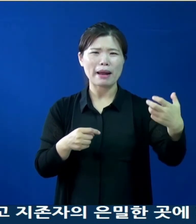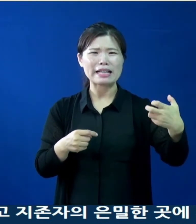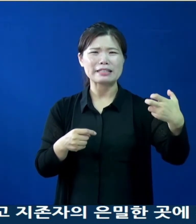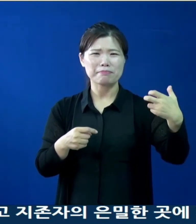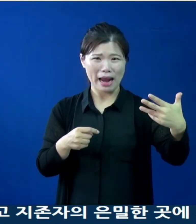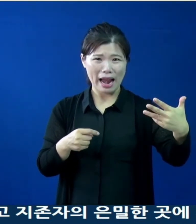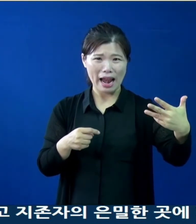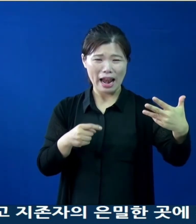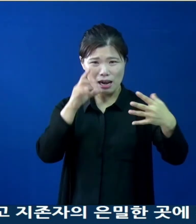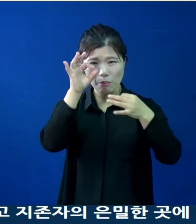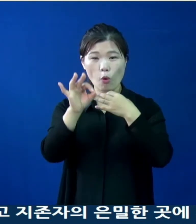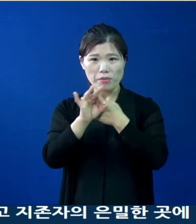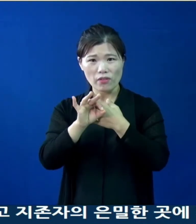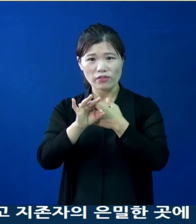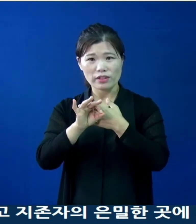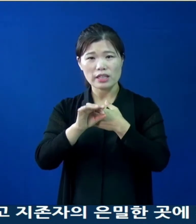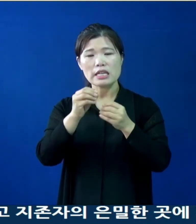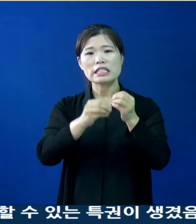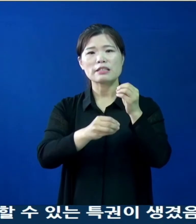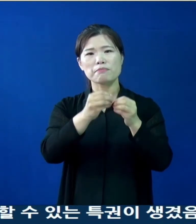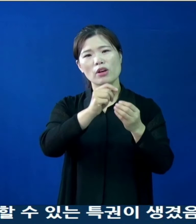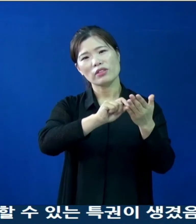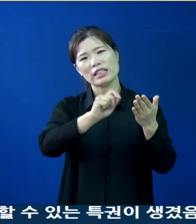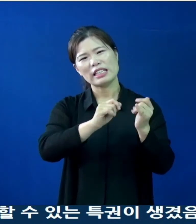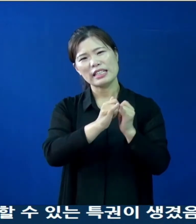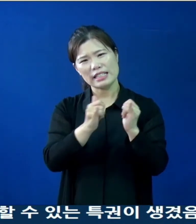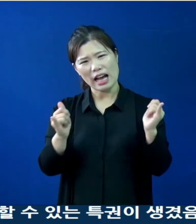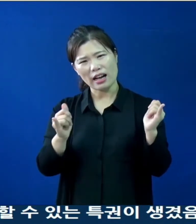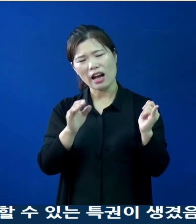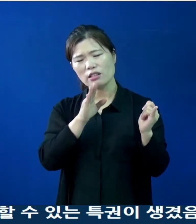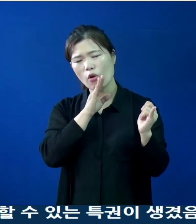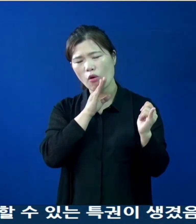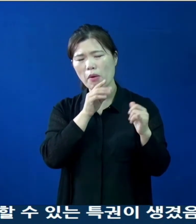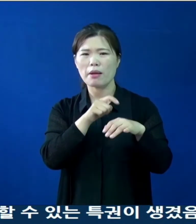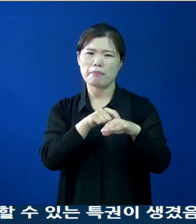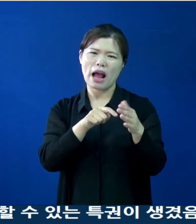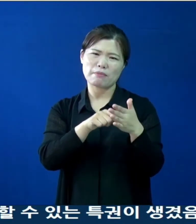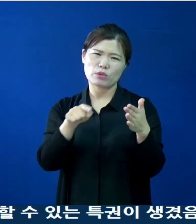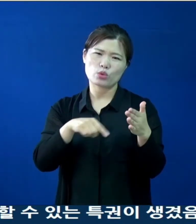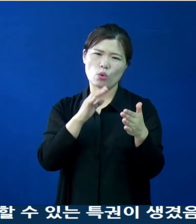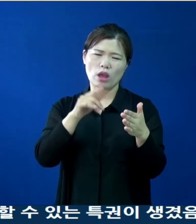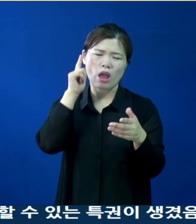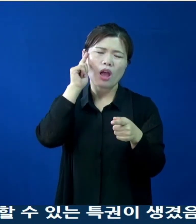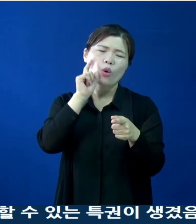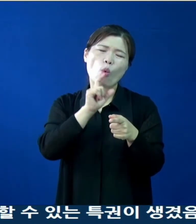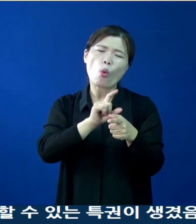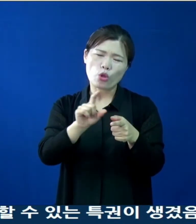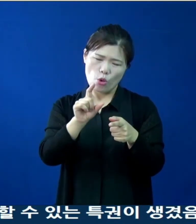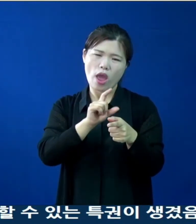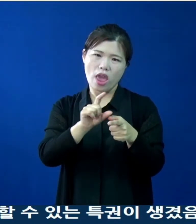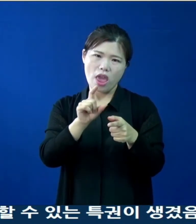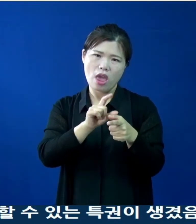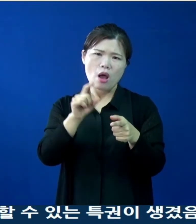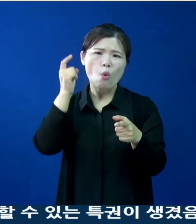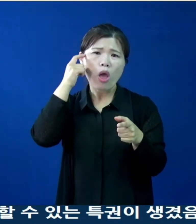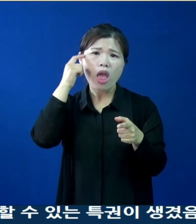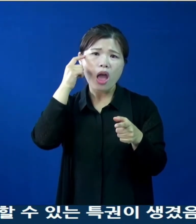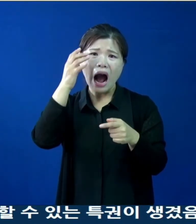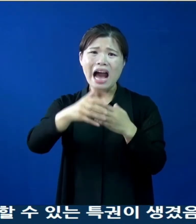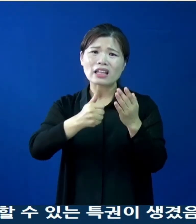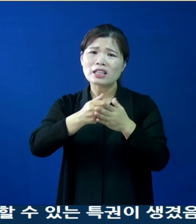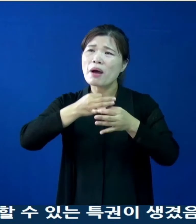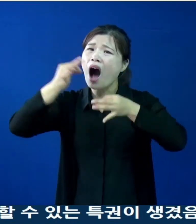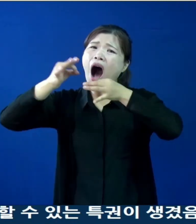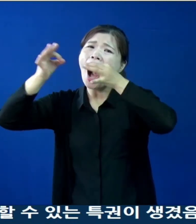보면요, 시편 기자가 굉장히 마음에 고뇌하고 있습니다. 이 고뇌는 뭐냐면 하나님께 부르짖어도 하나님이 응답하지 않는